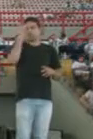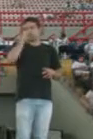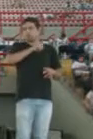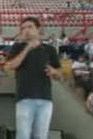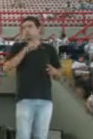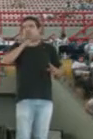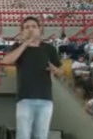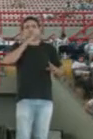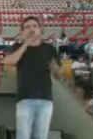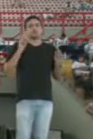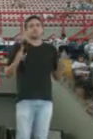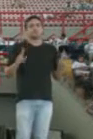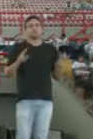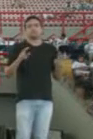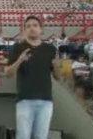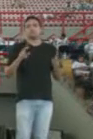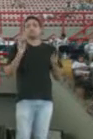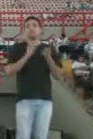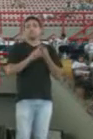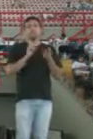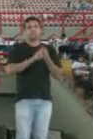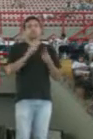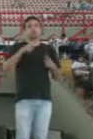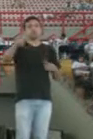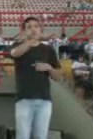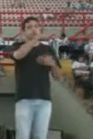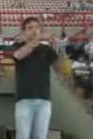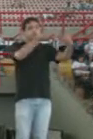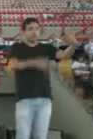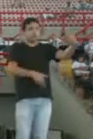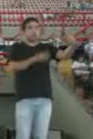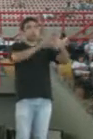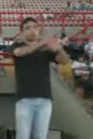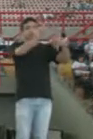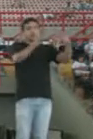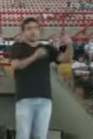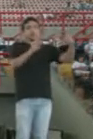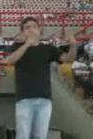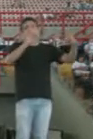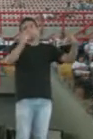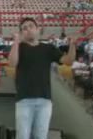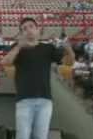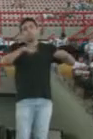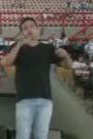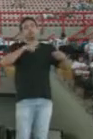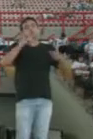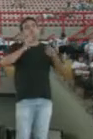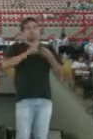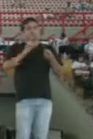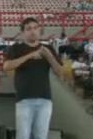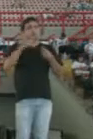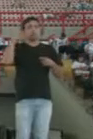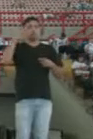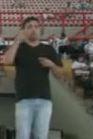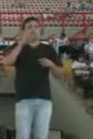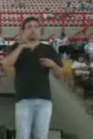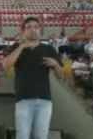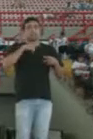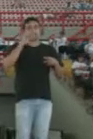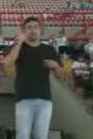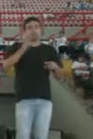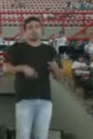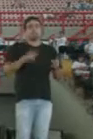é ruim o negócio. Olhe, na sua prova do Enem, pode cair isso também. Mas se cair,